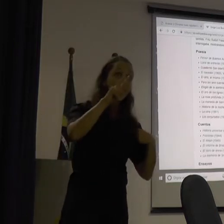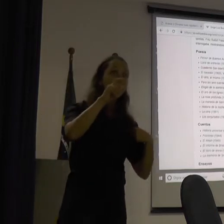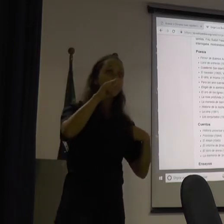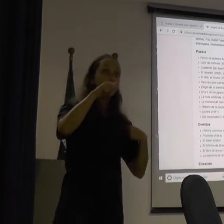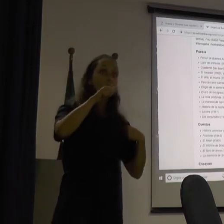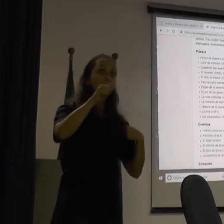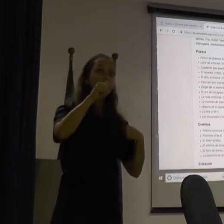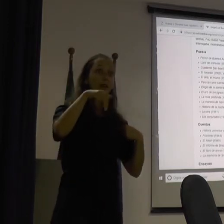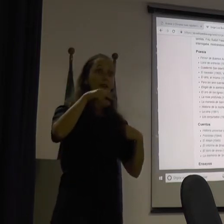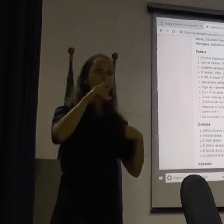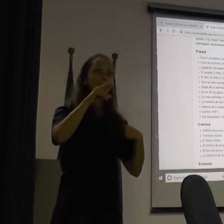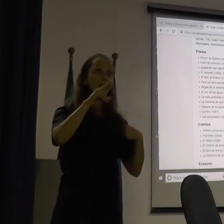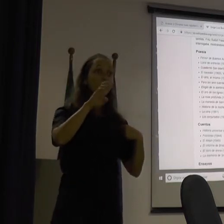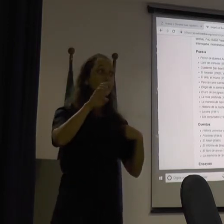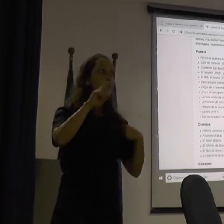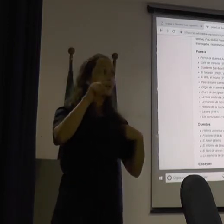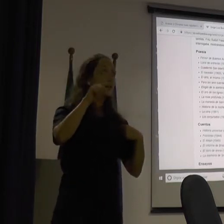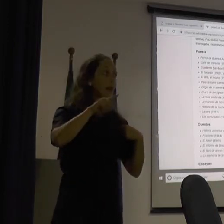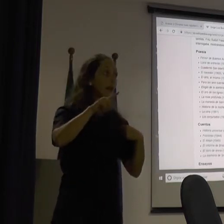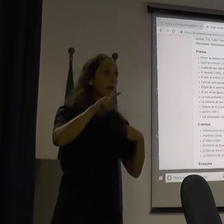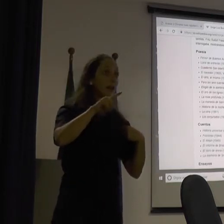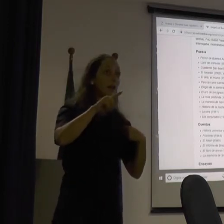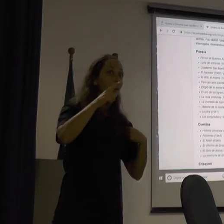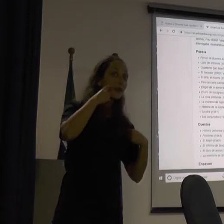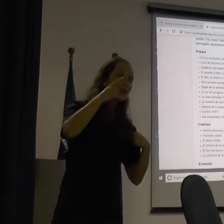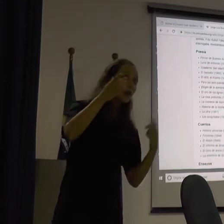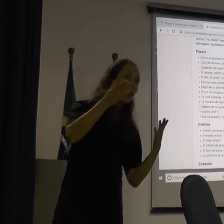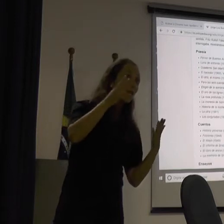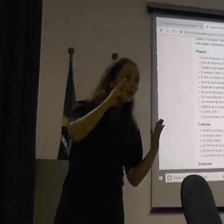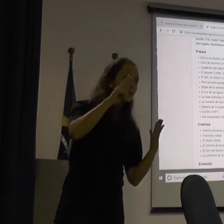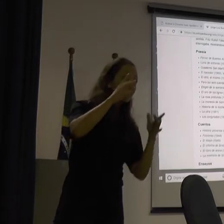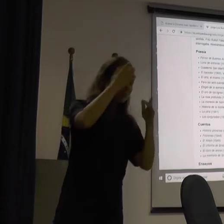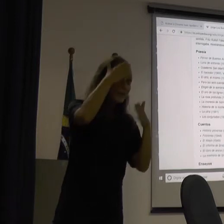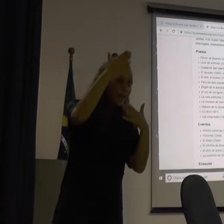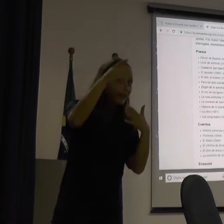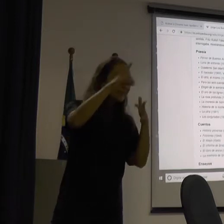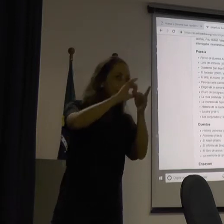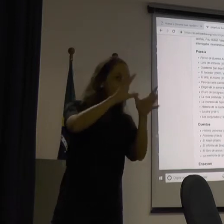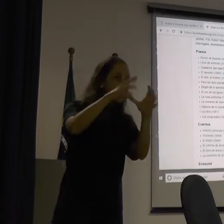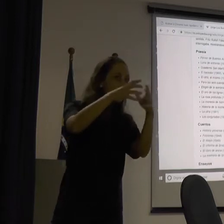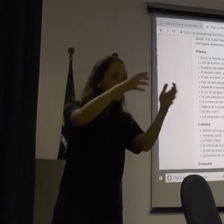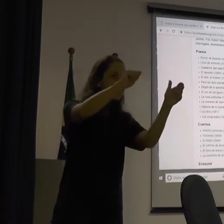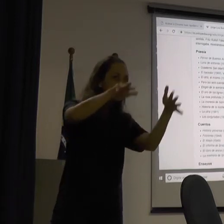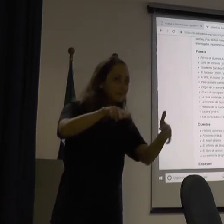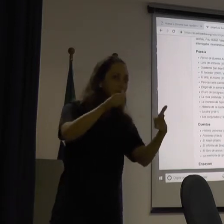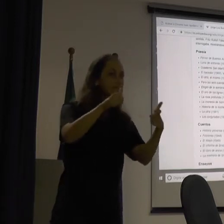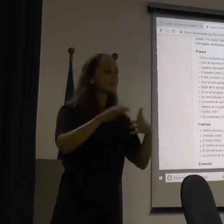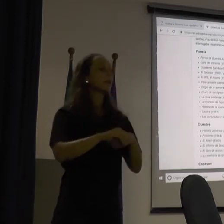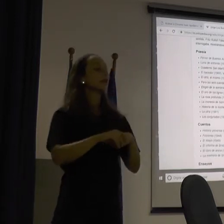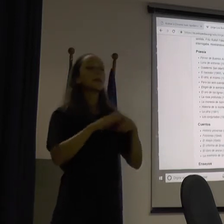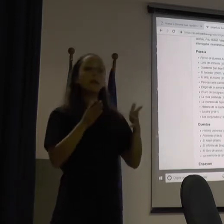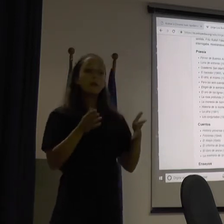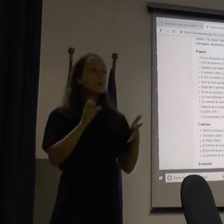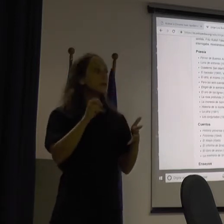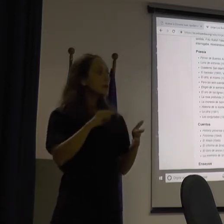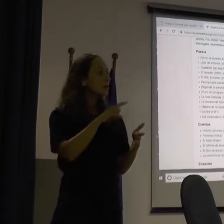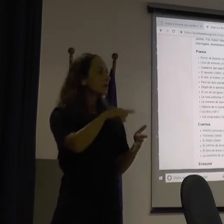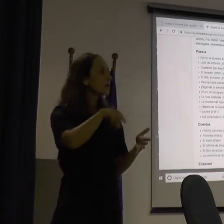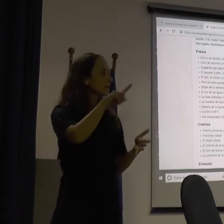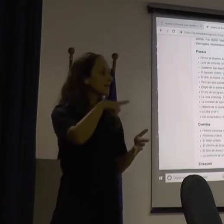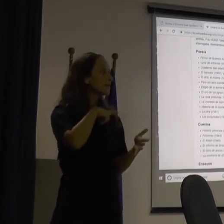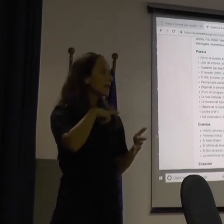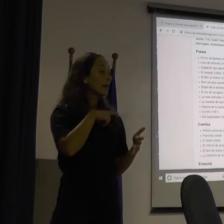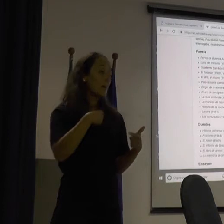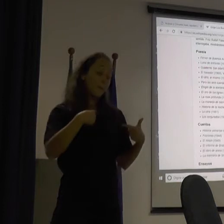obrigado, André, por ter liberado a turma. Muitas vezes, e no caso, né, quem tem o privilégio, como foi o meu